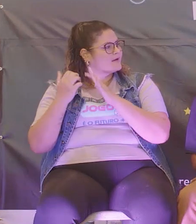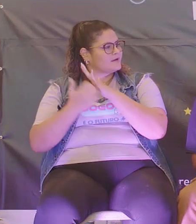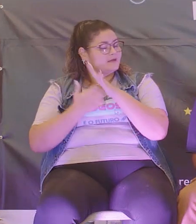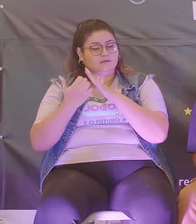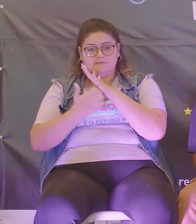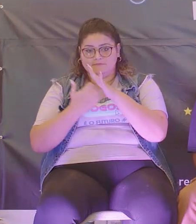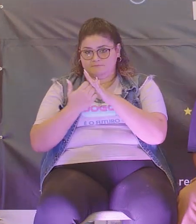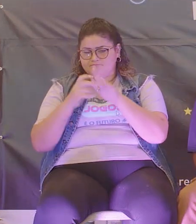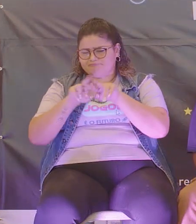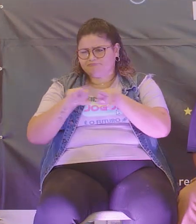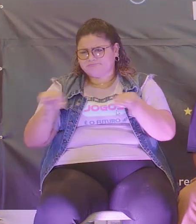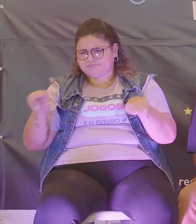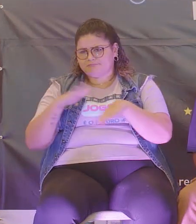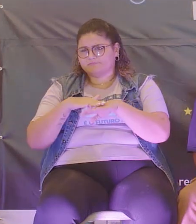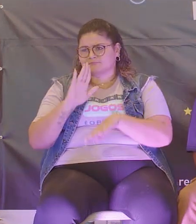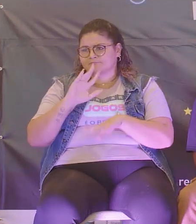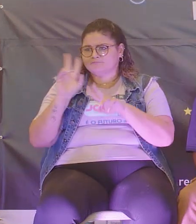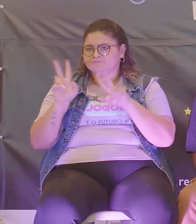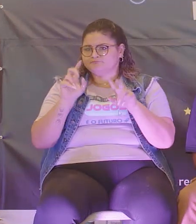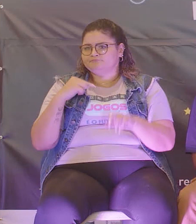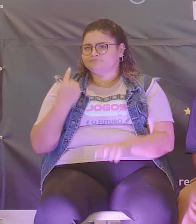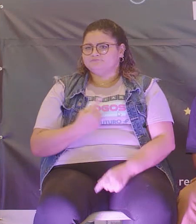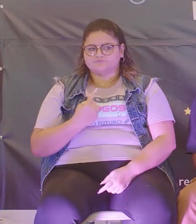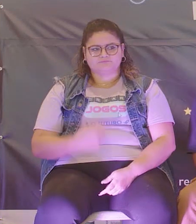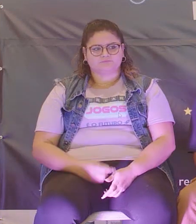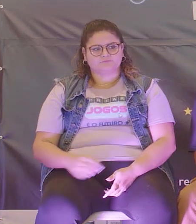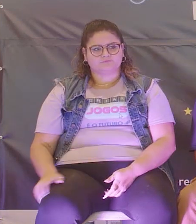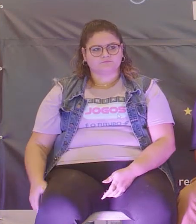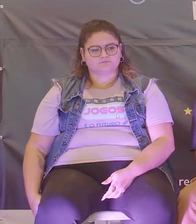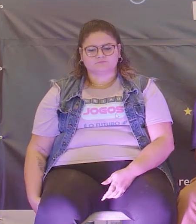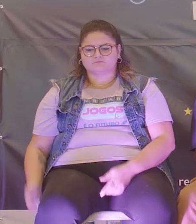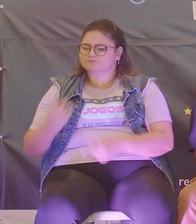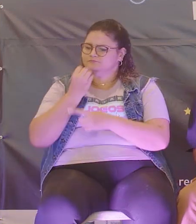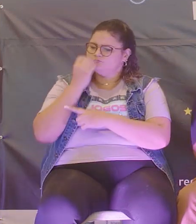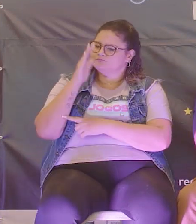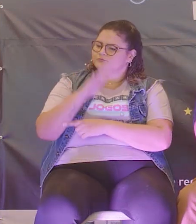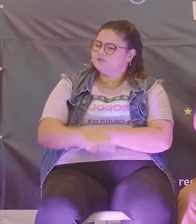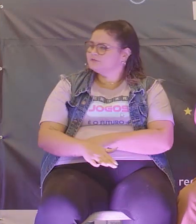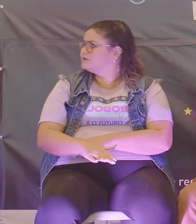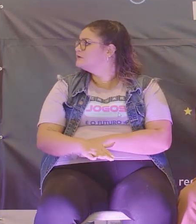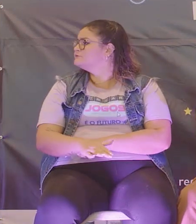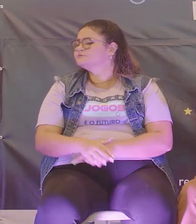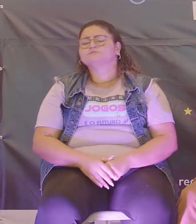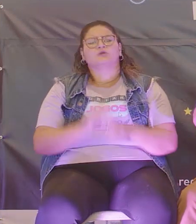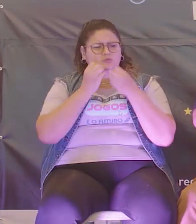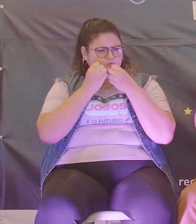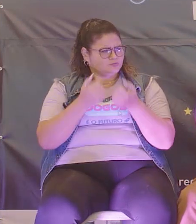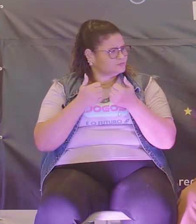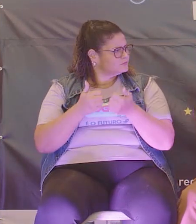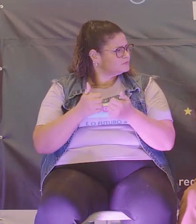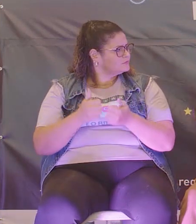um pouquinho mais com a gente. Boa tarde, tudo bem, Leonardo? Opa, tudo bem? Boa